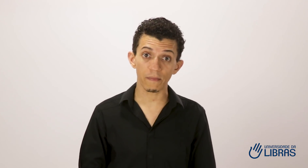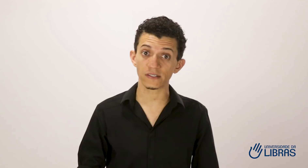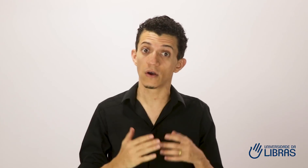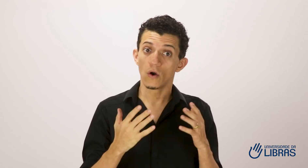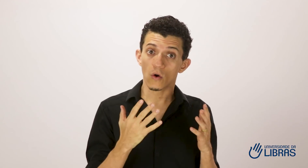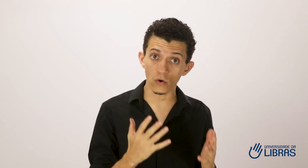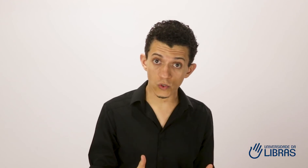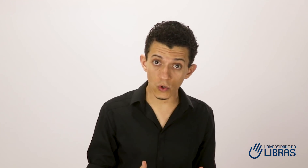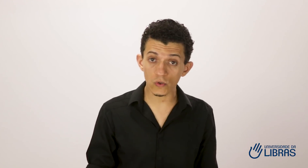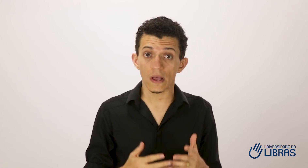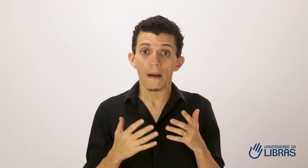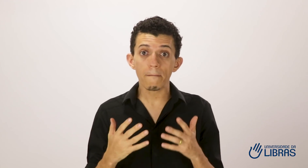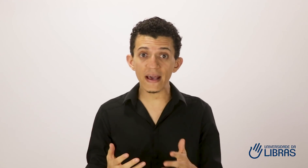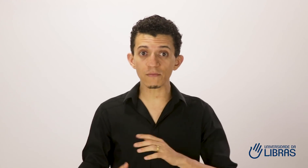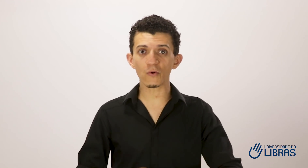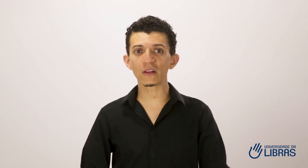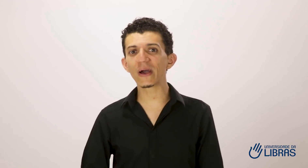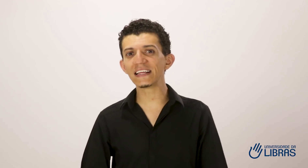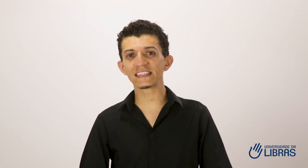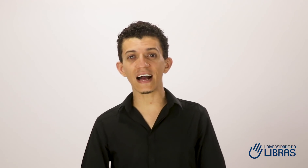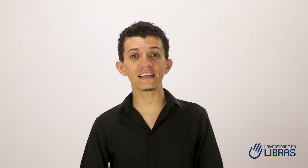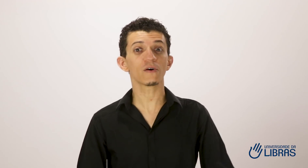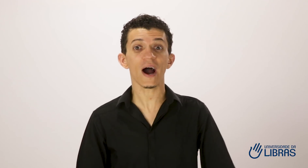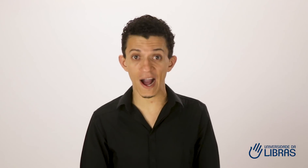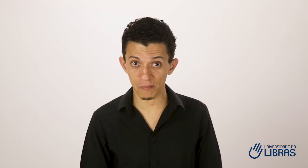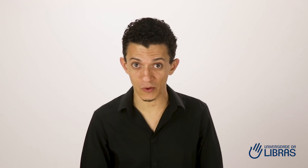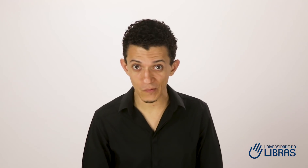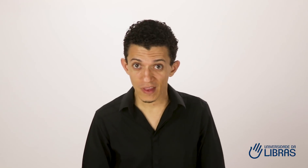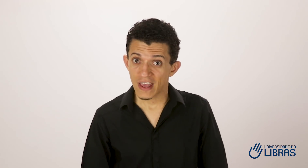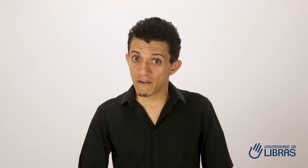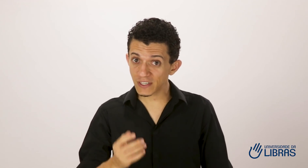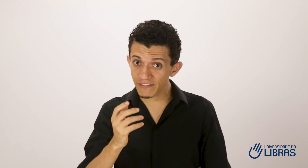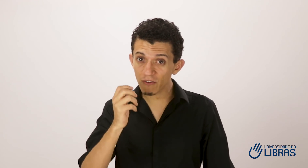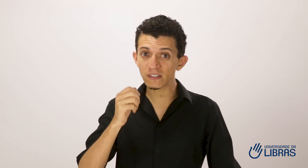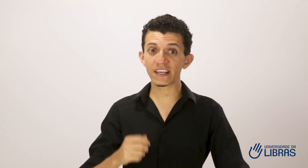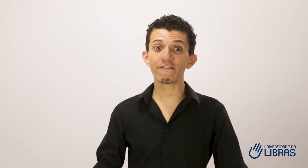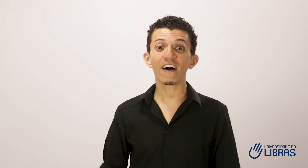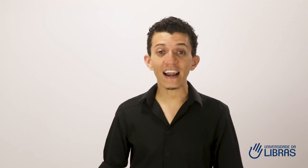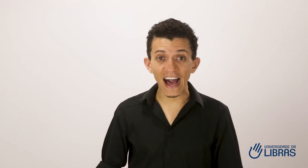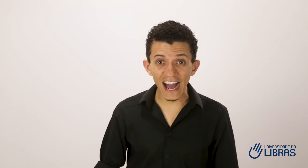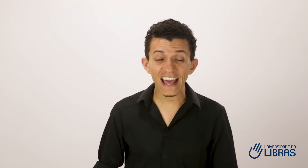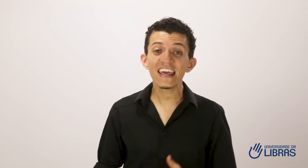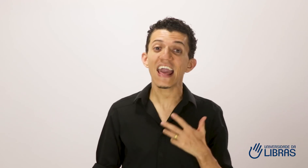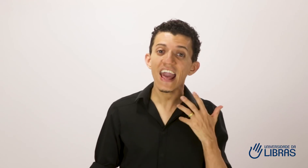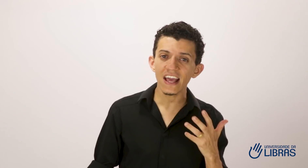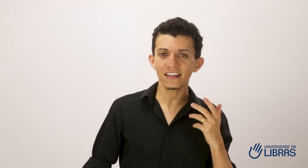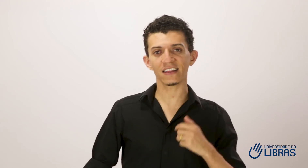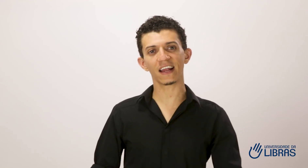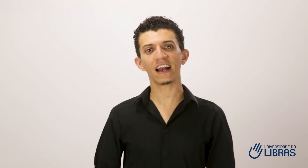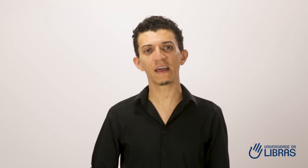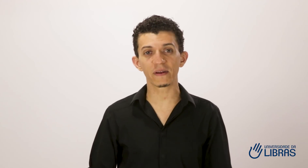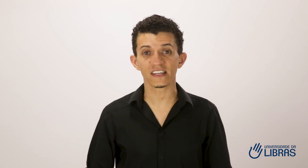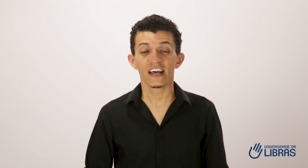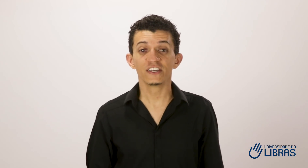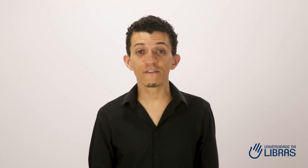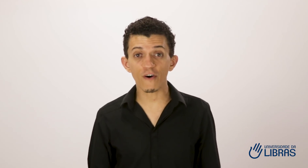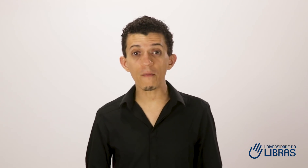Libras com surdos, mesmo quando eles sinalizam rápido. Você vai conseguir falar e entender a Libras de